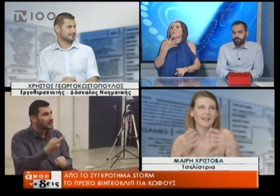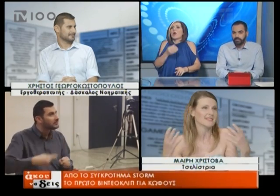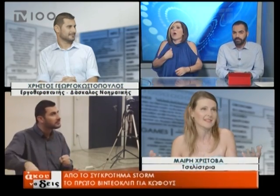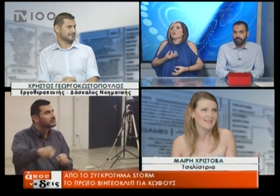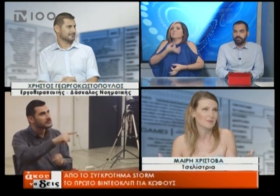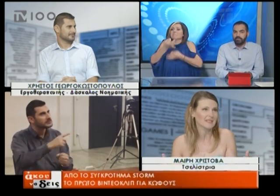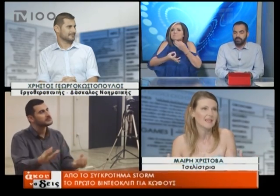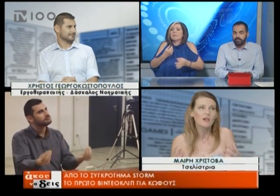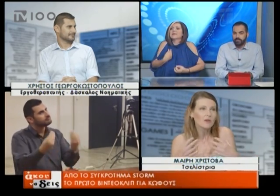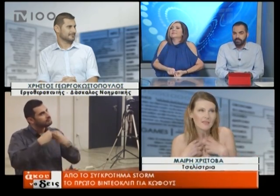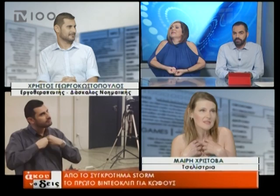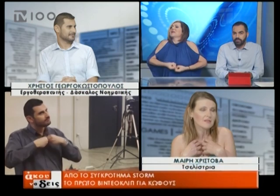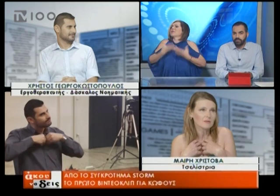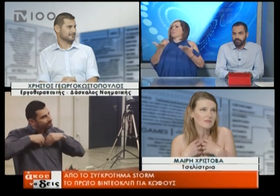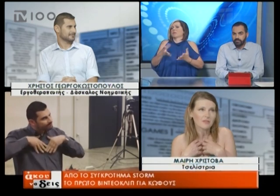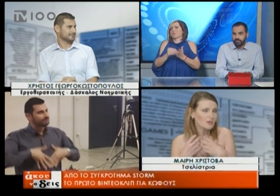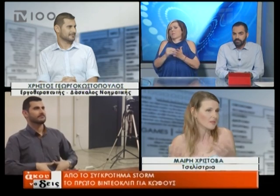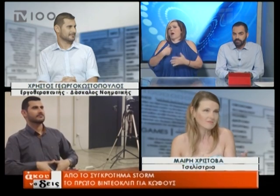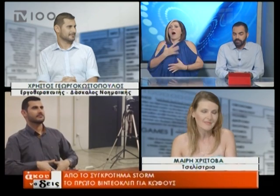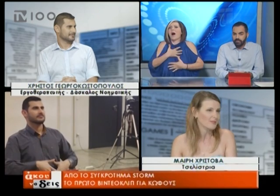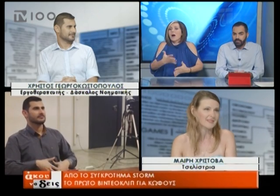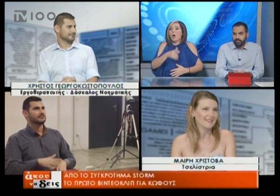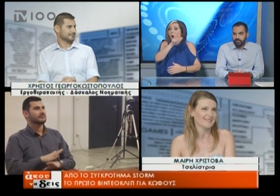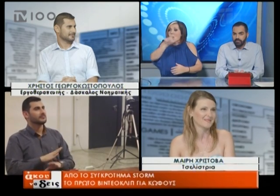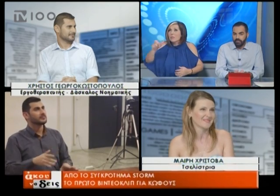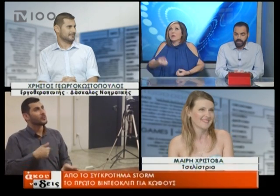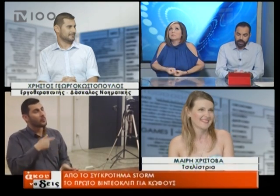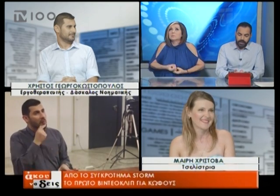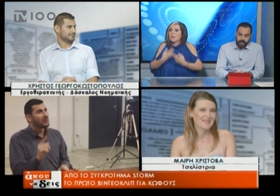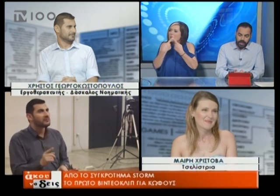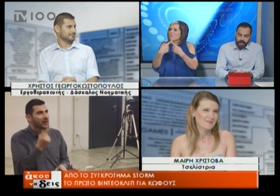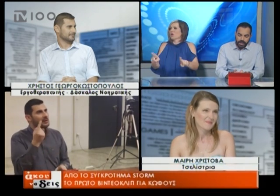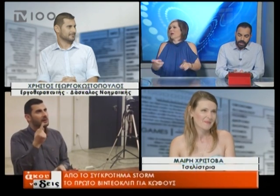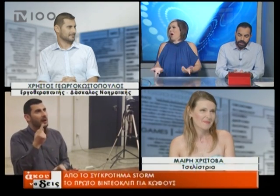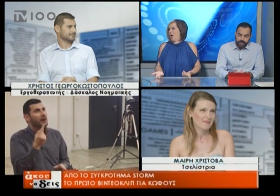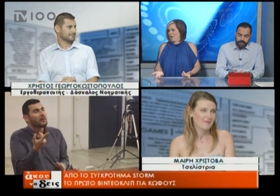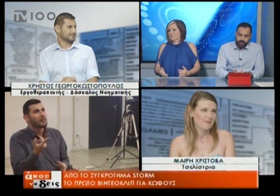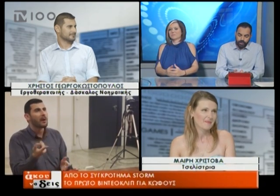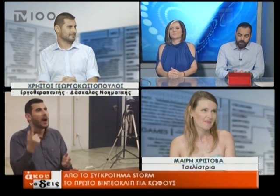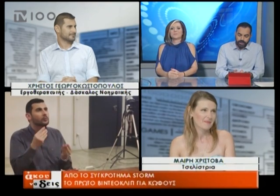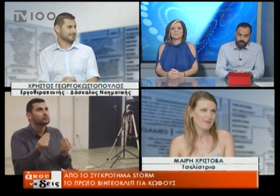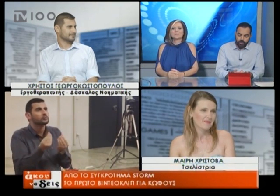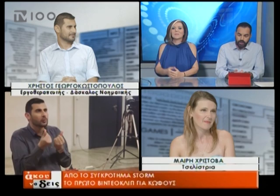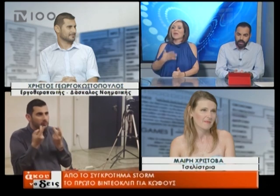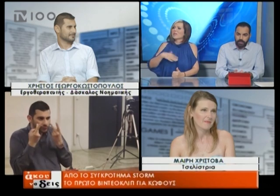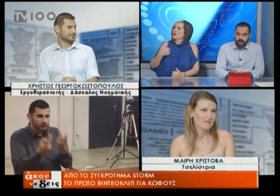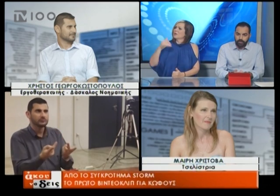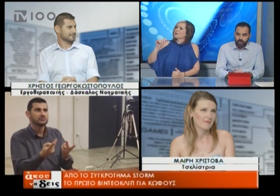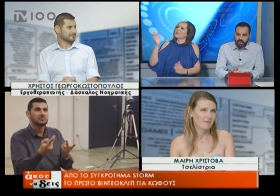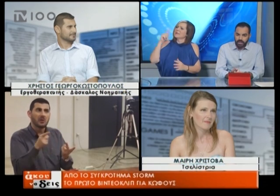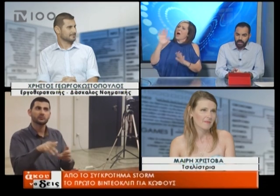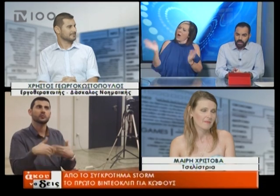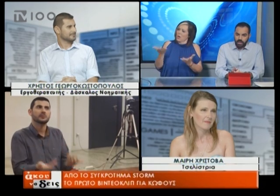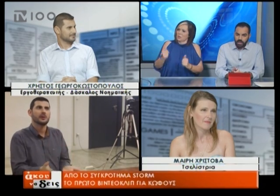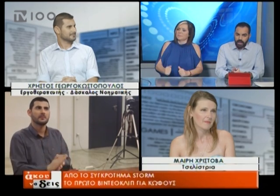ή τα άλλα συναισθήματα. Ο καθένας τα βιώνει διαφορετικά. Μάλιστα. Εγώ θέλω να ρωτήσω κάτι άλλο. Μήπως θα ήταν μια καλή